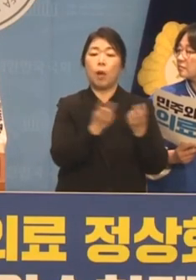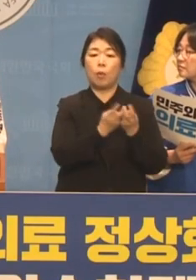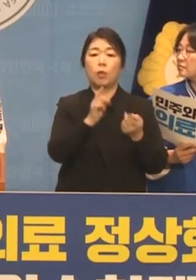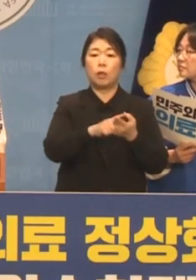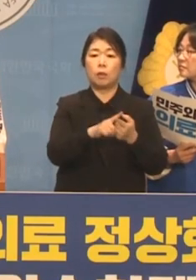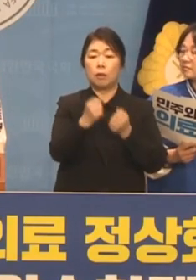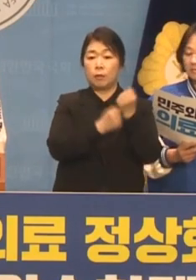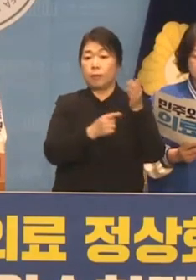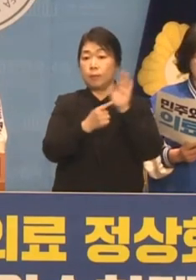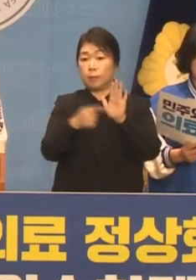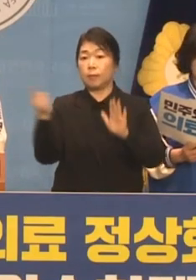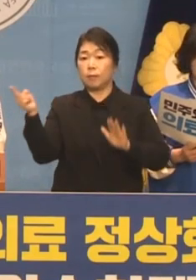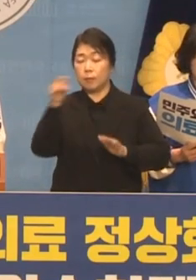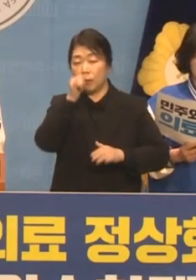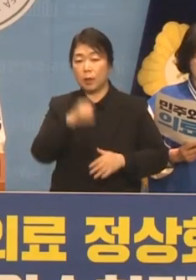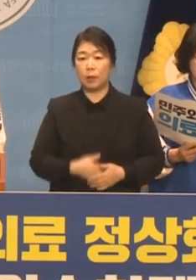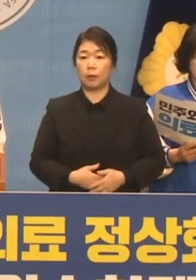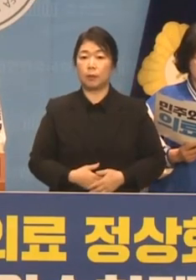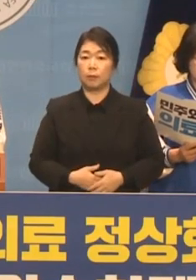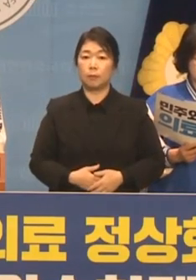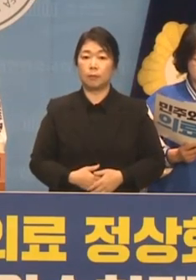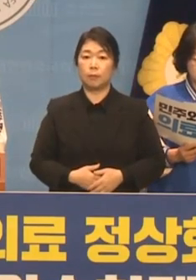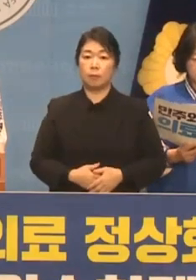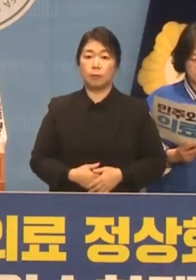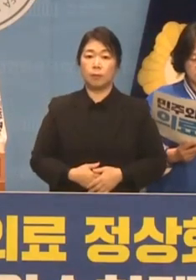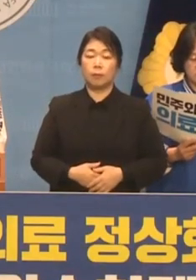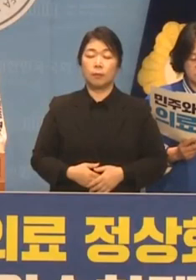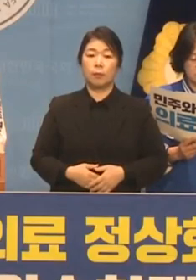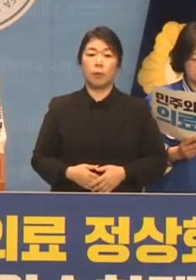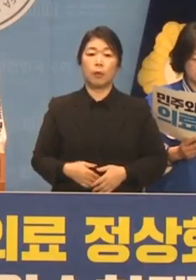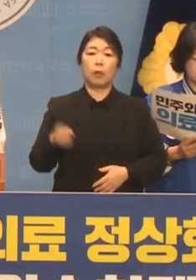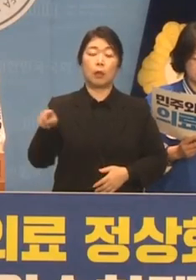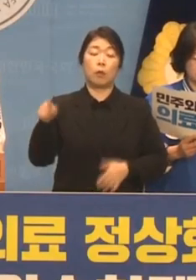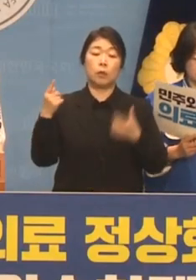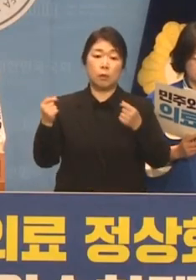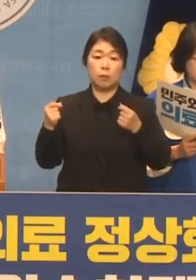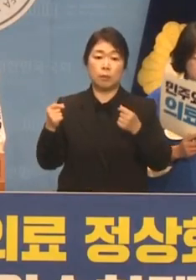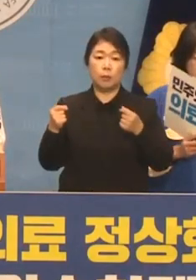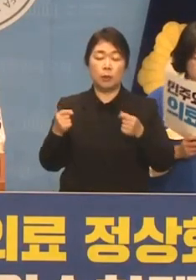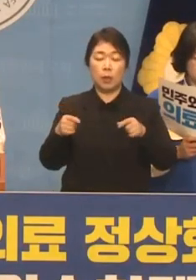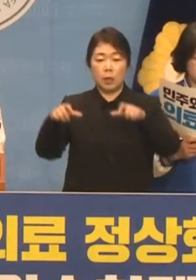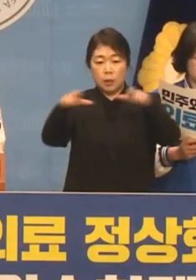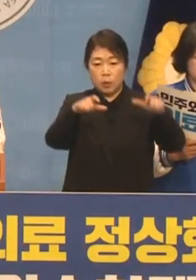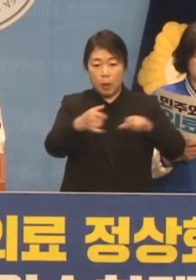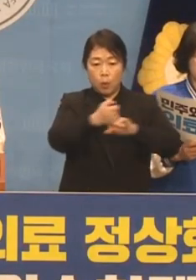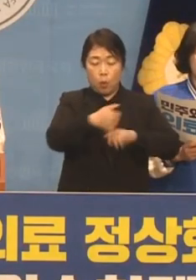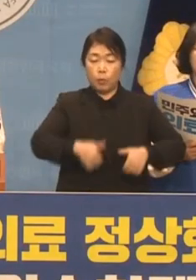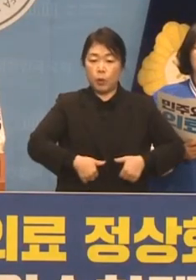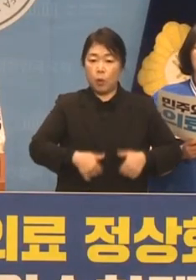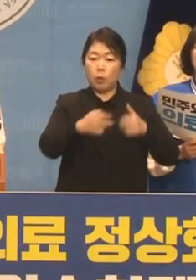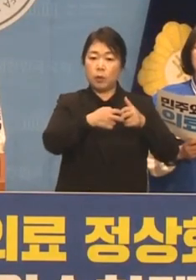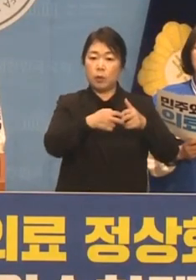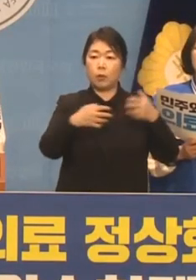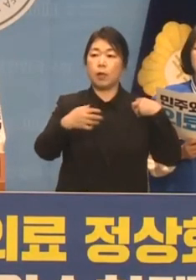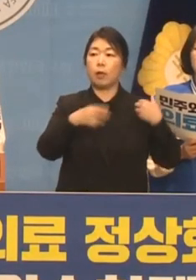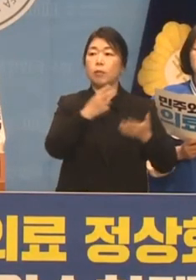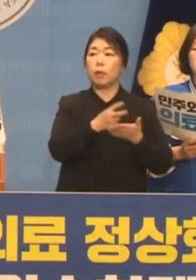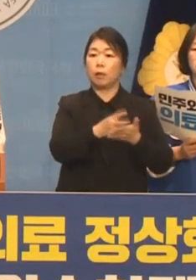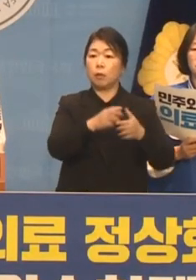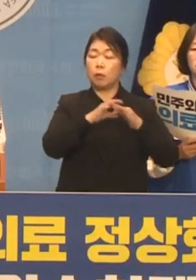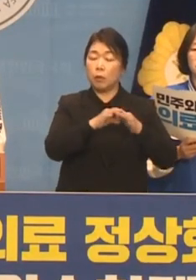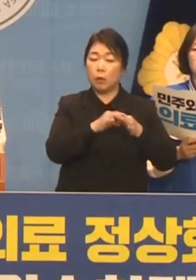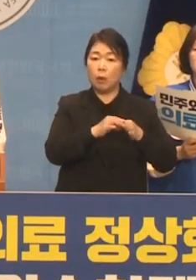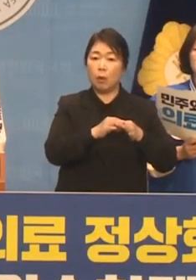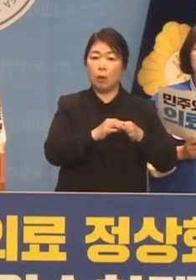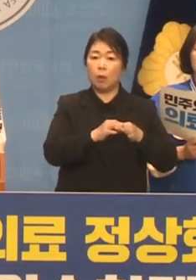짐작하실 수 있을 것 같습니다 어 이렇게 어 지역 필수 료 책임제를 통해서 중증